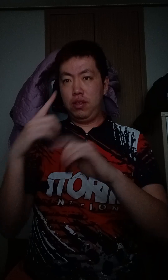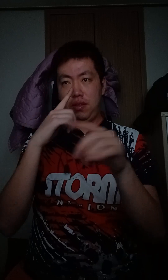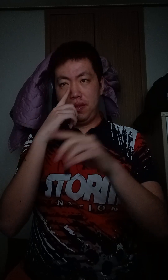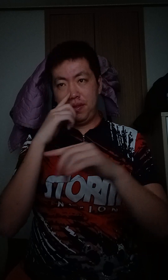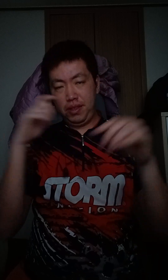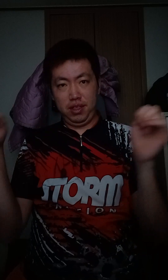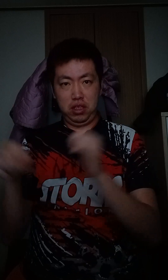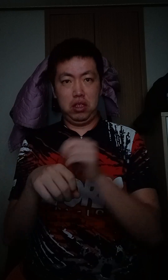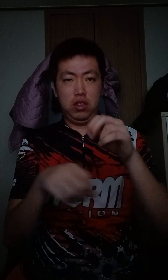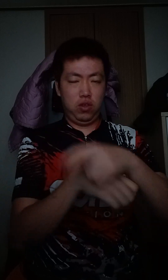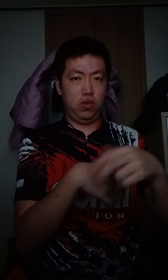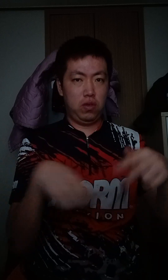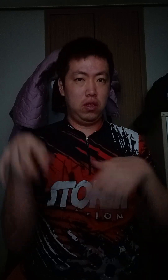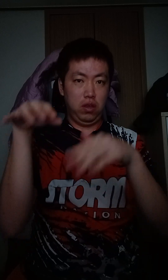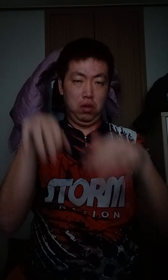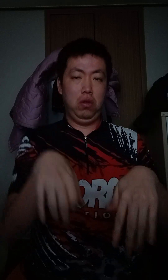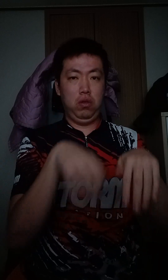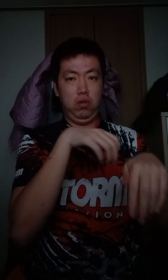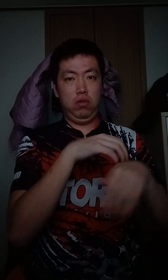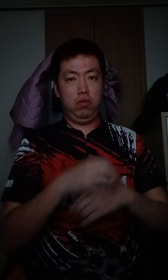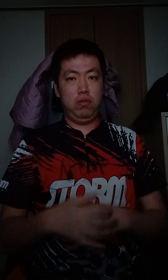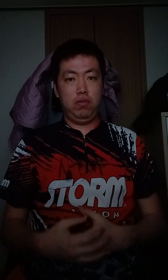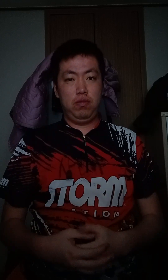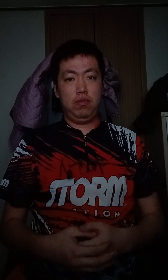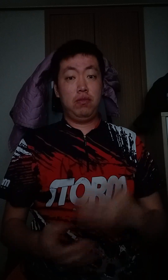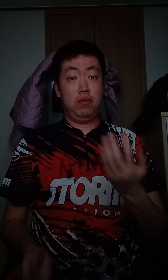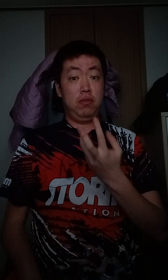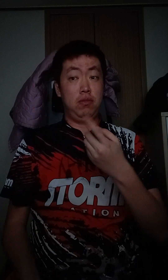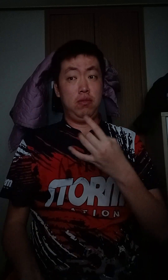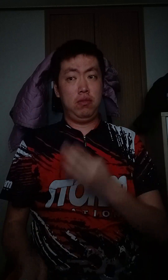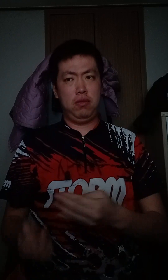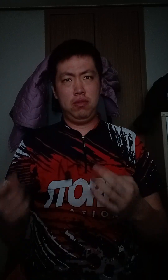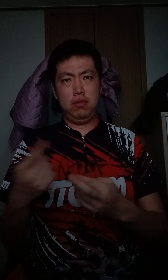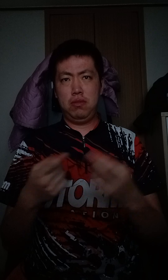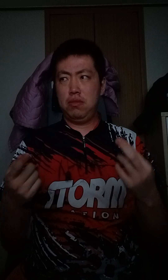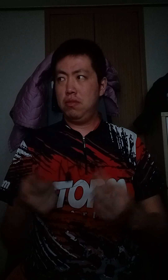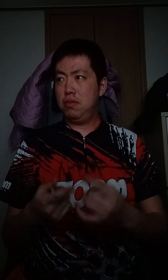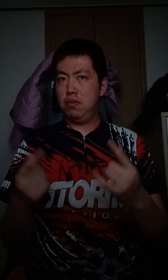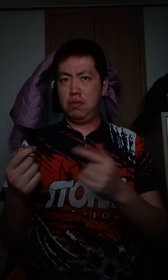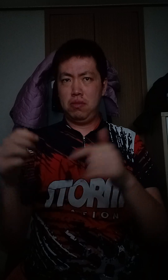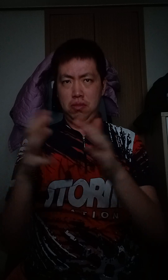들이받고 옹벽 아래로 그대로 떨어졌습니다. 보시는 것처럼 산산조각난 트럭 잔해들이 그대로 남아 있습니다.